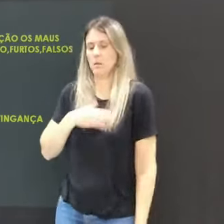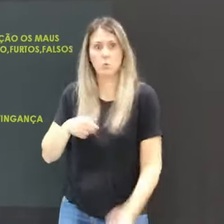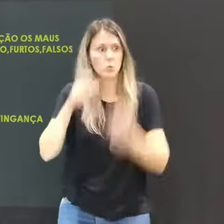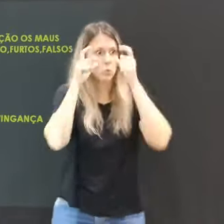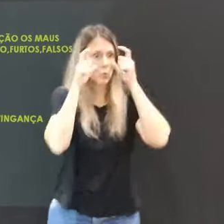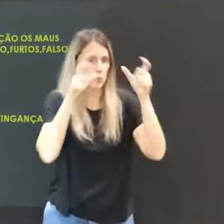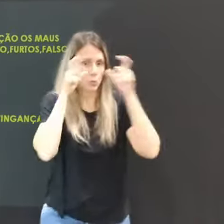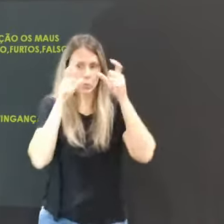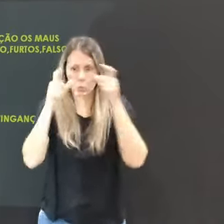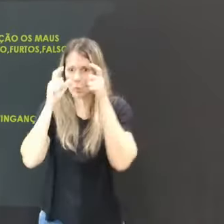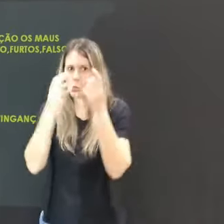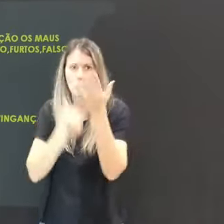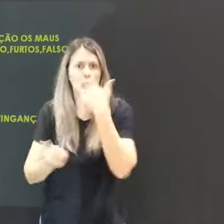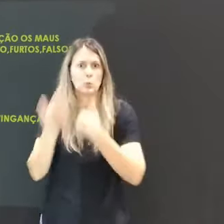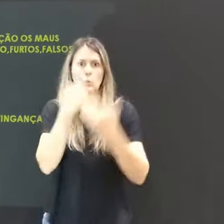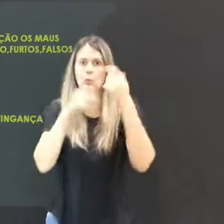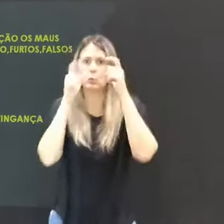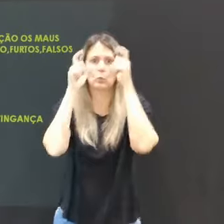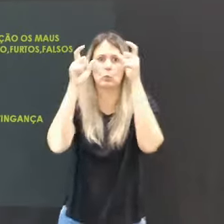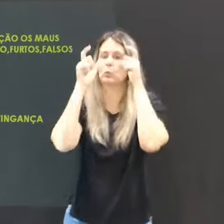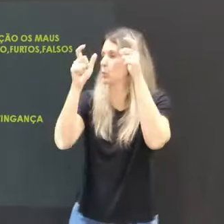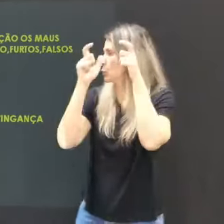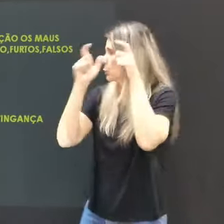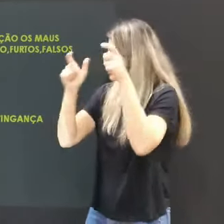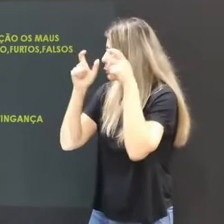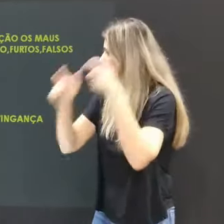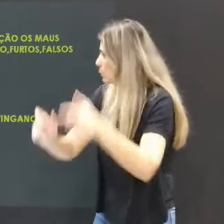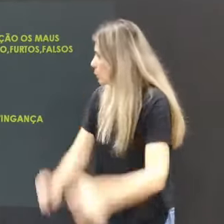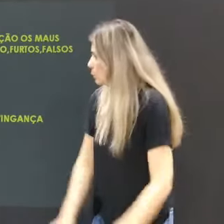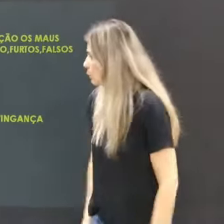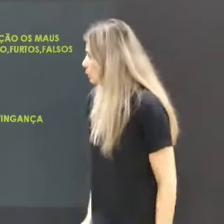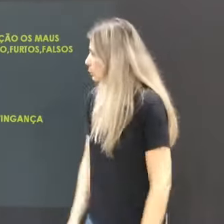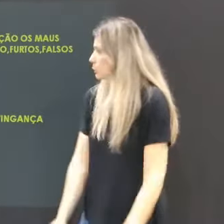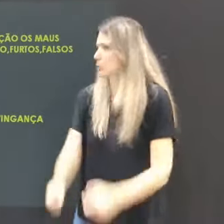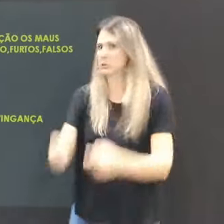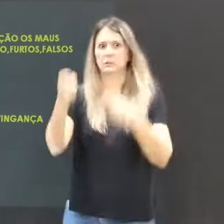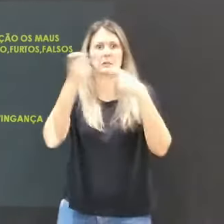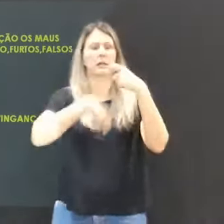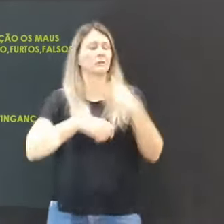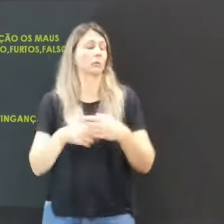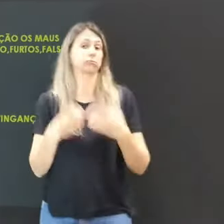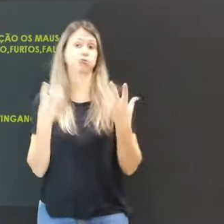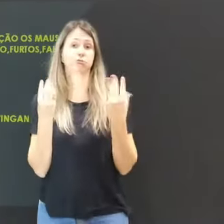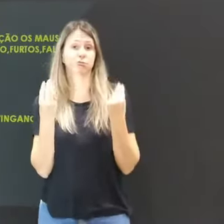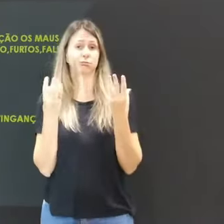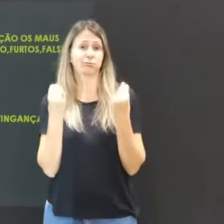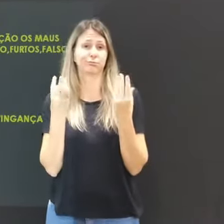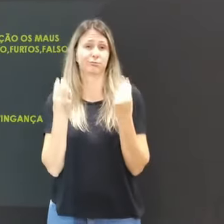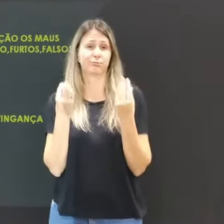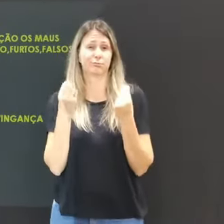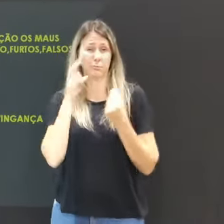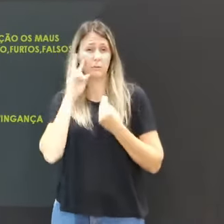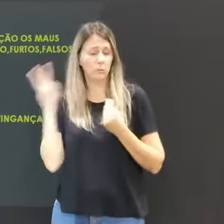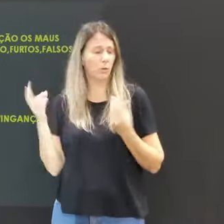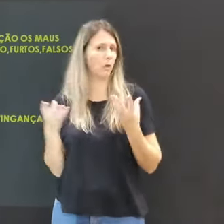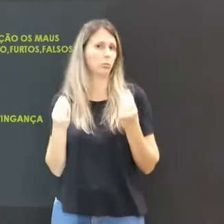é meu. Ou então você, né, gula, né? A questão do sexo, da